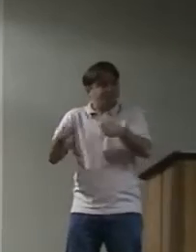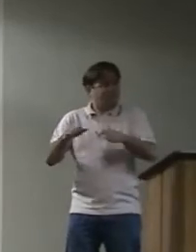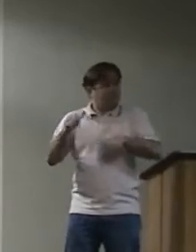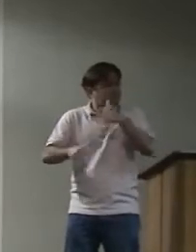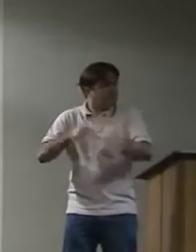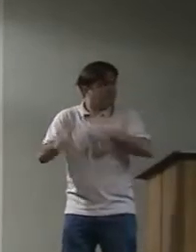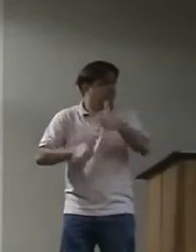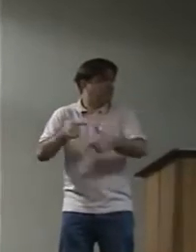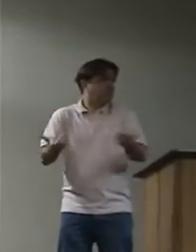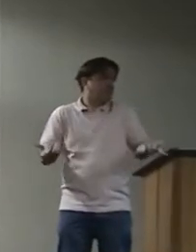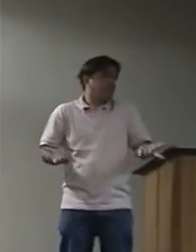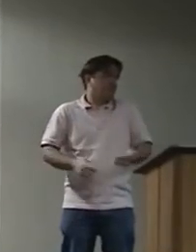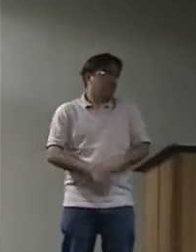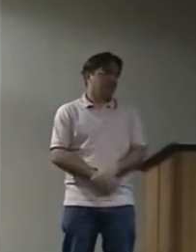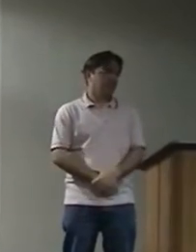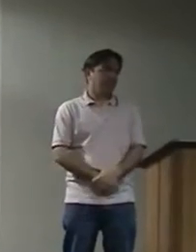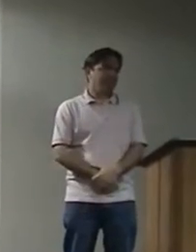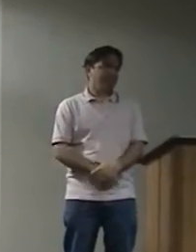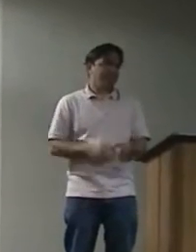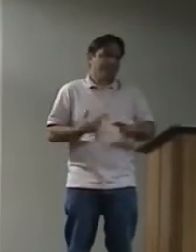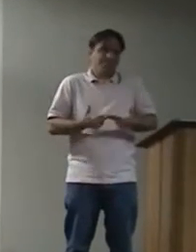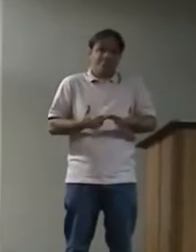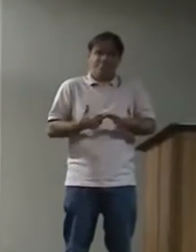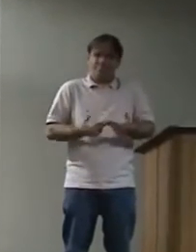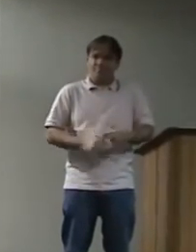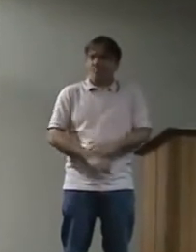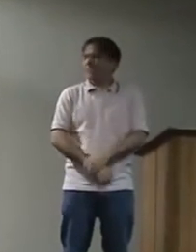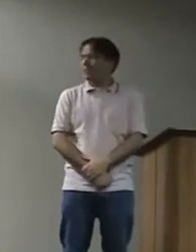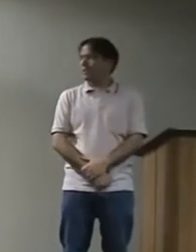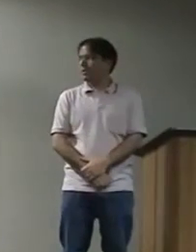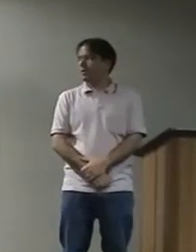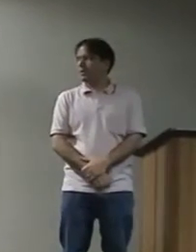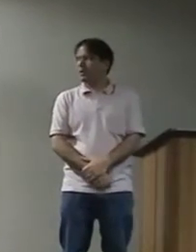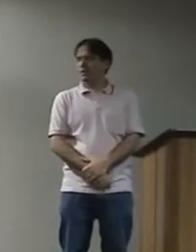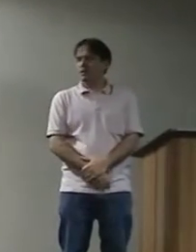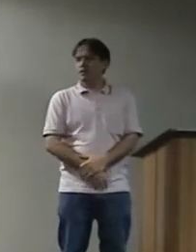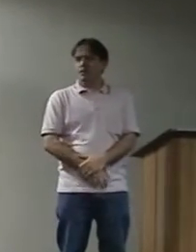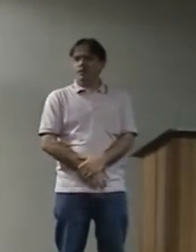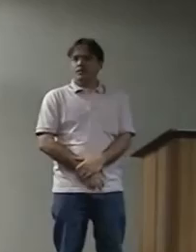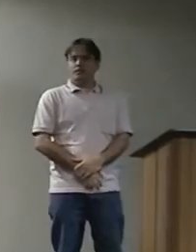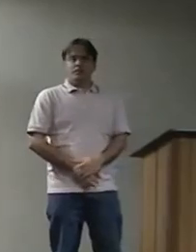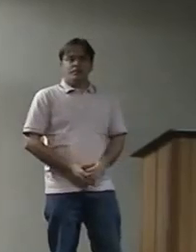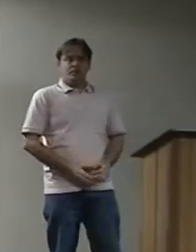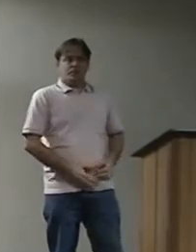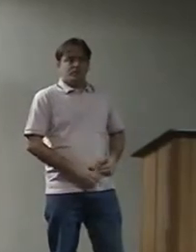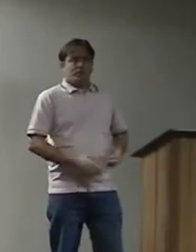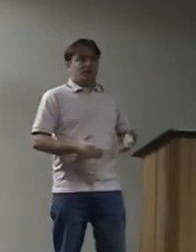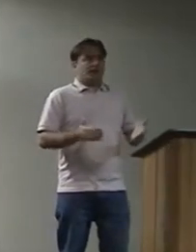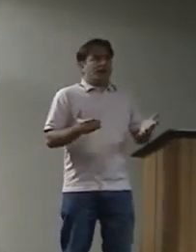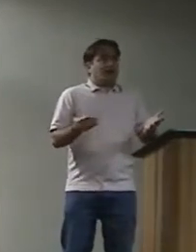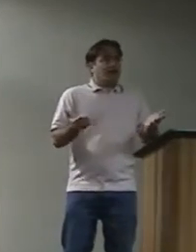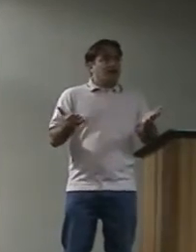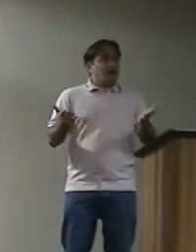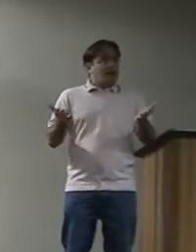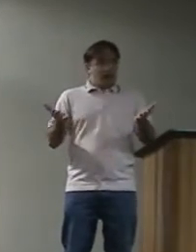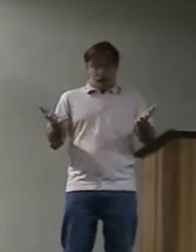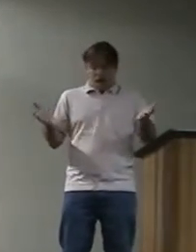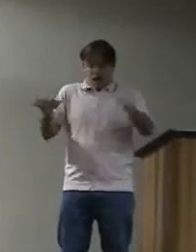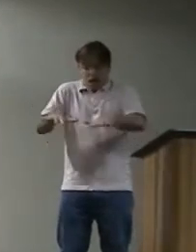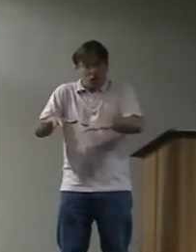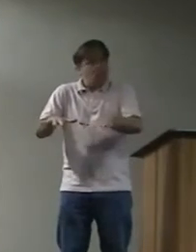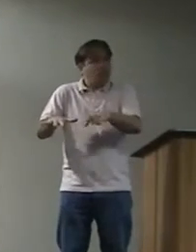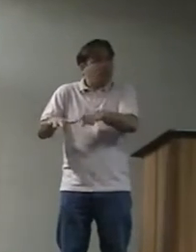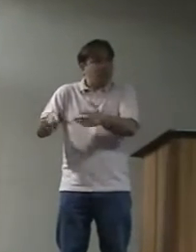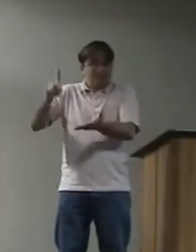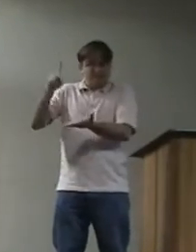fato, a inclusão, eu ouvi alguém dizer assim, que a inclusão é um fato. Mas ela, de fato, não